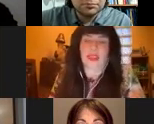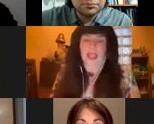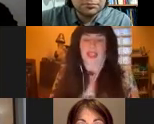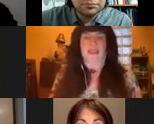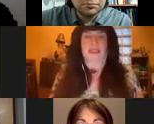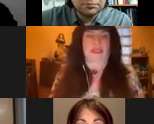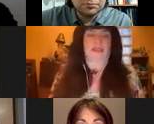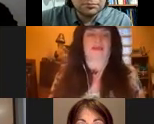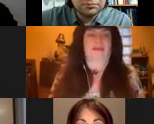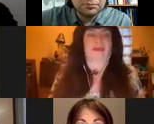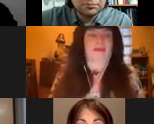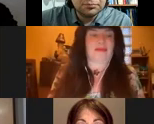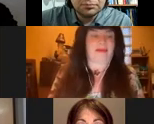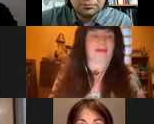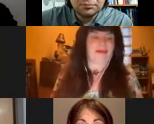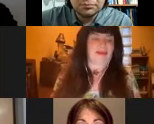Las dejo presentes.